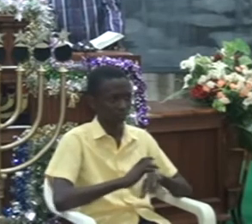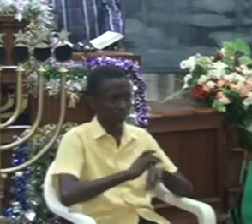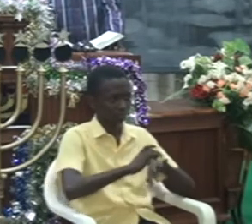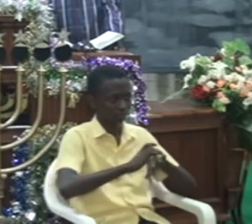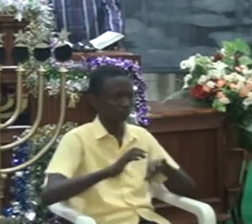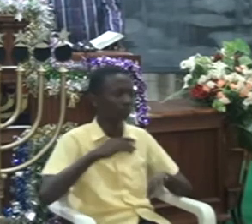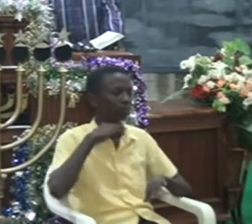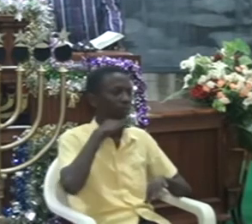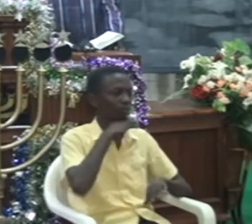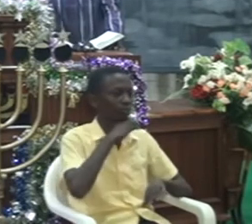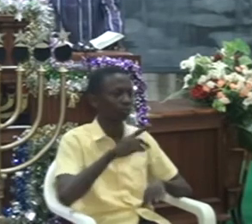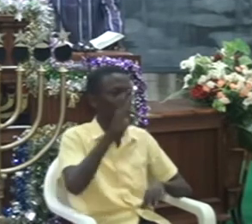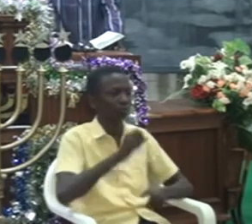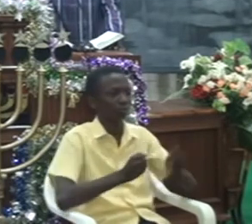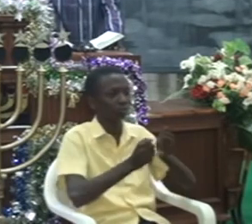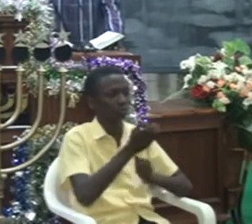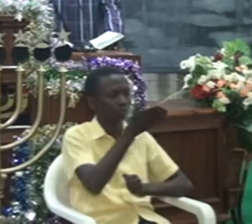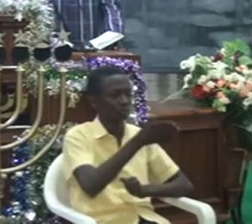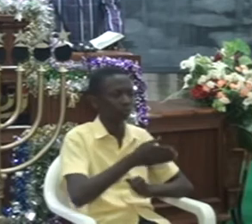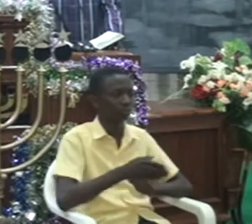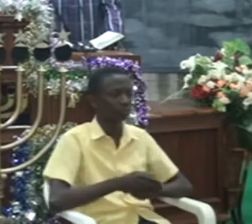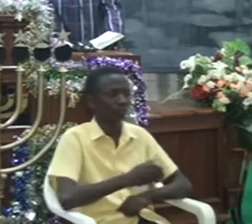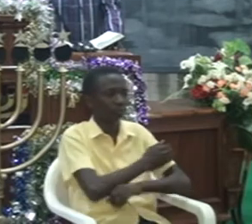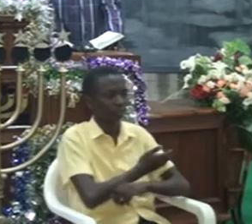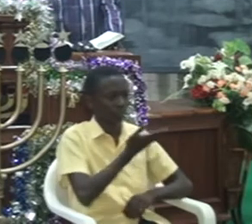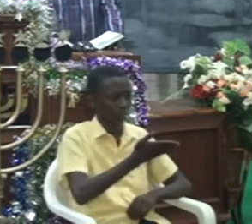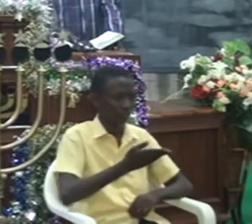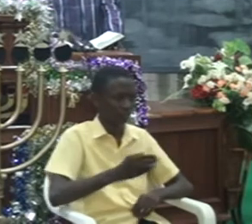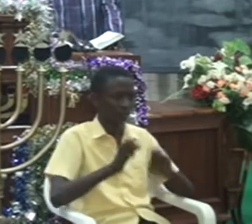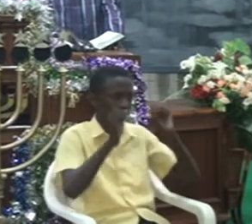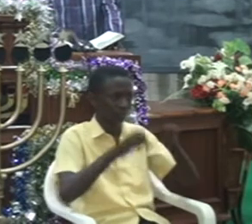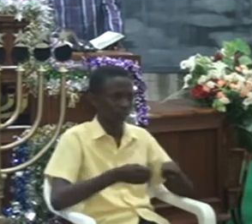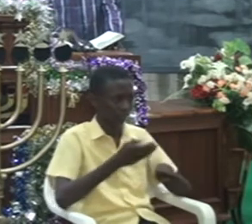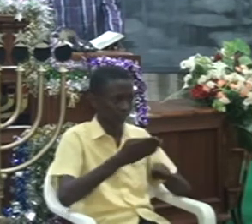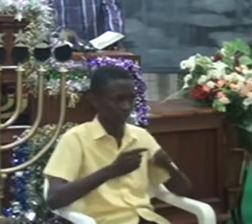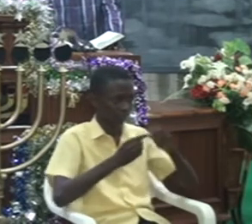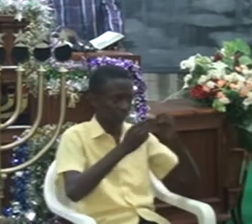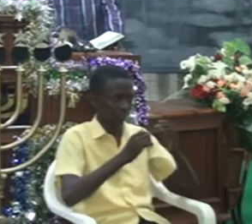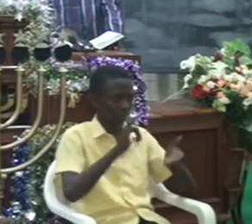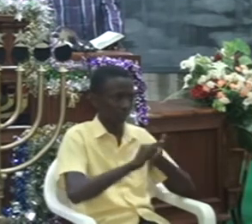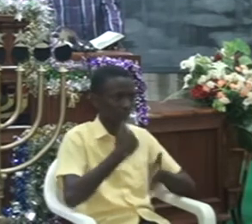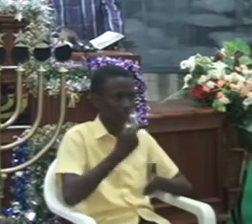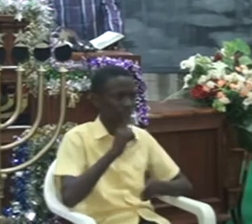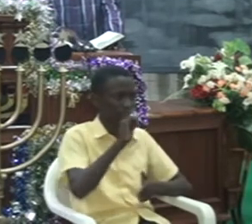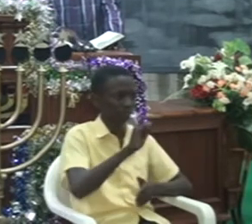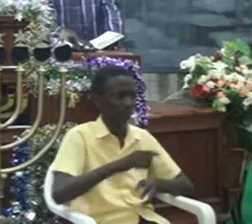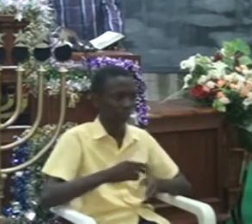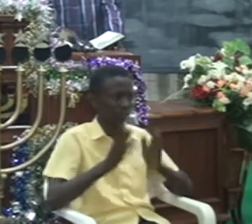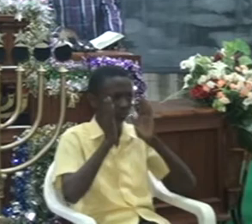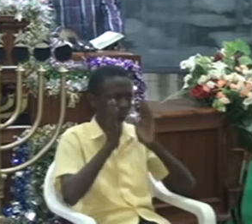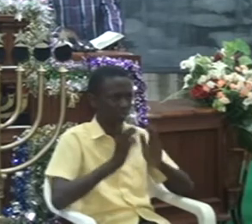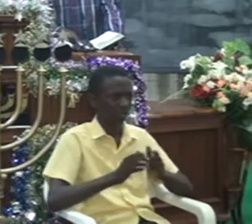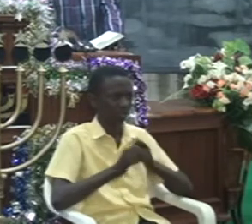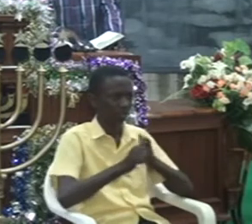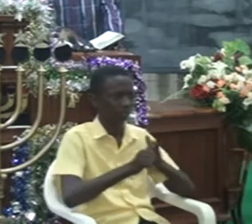Nul impur n'y passera. Elle sera pour elle seule. Ceux qui la suivront,